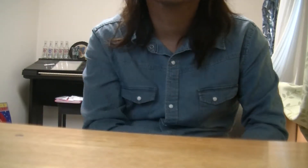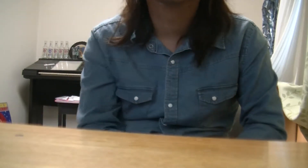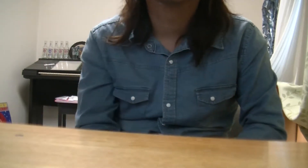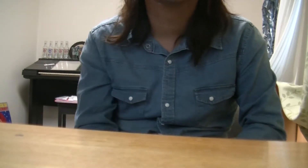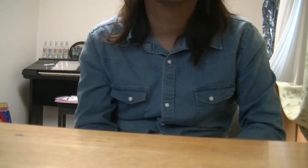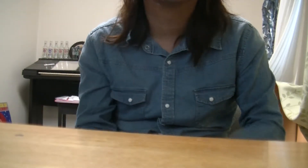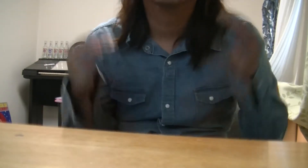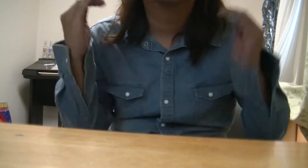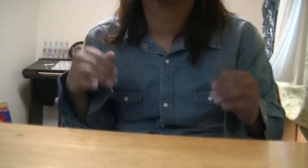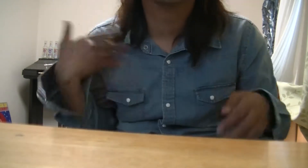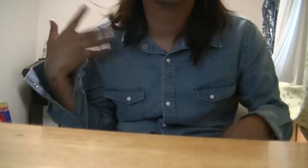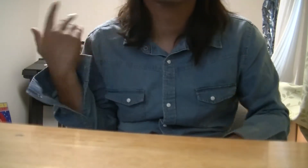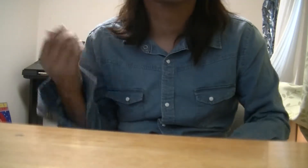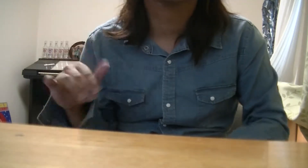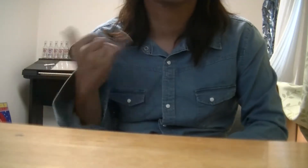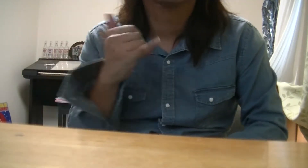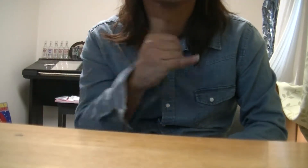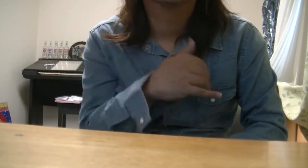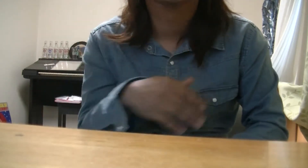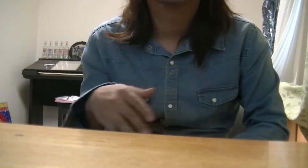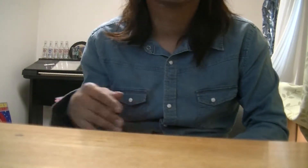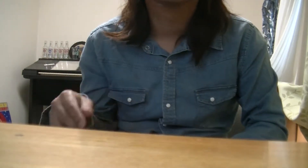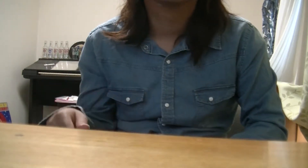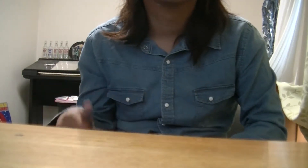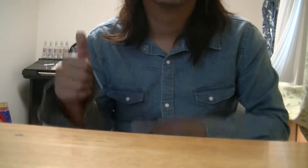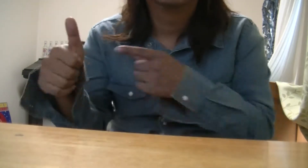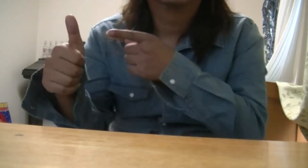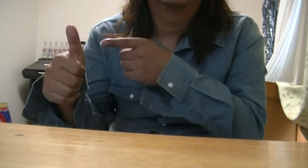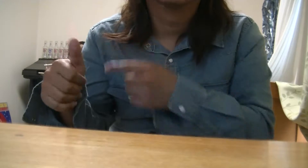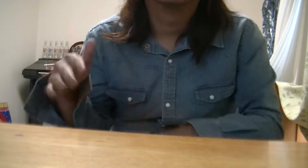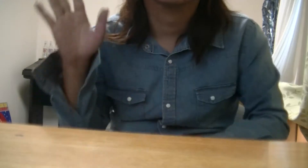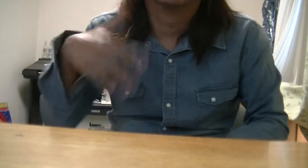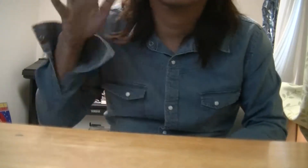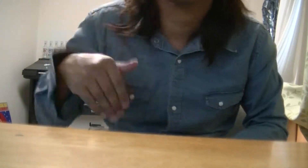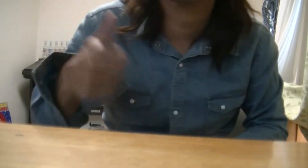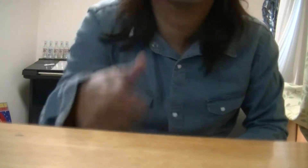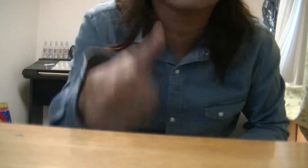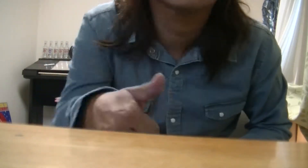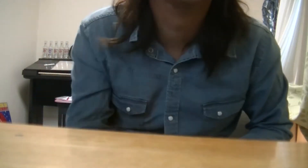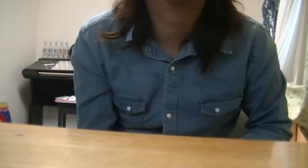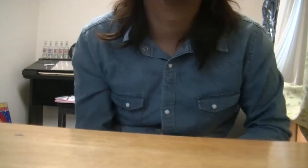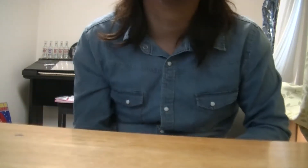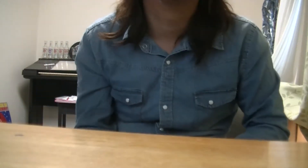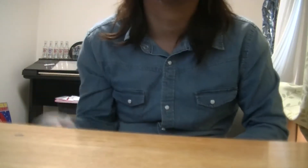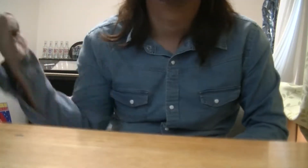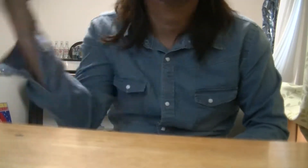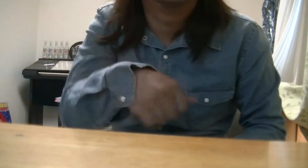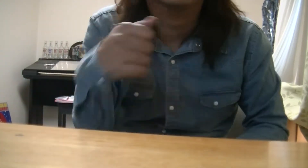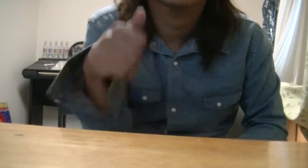若い人わかんないでしょ。リンリン鳴らすよ。で電話出るのがね、お父さんだったりするんですよ。は はい、安田ですみたいな。やべえ、